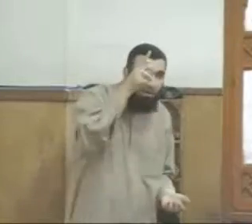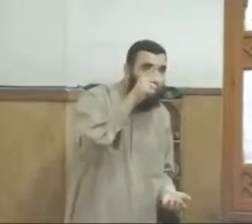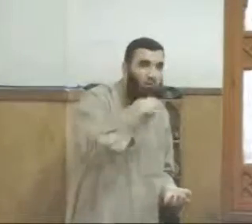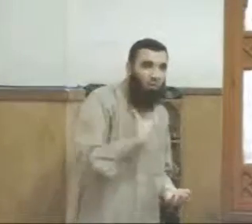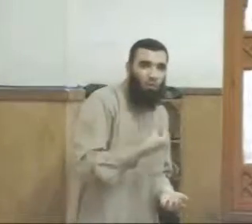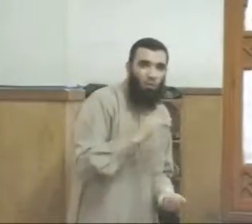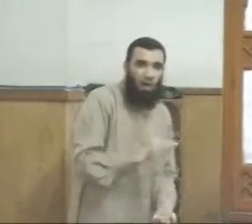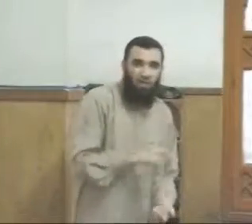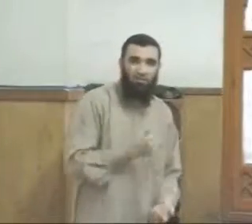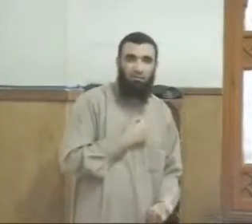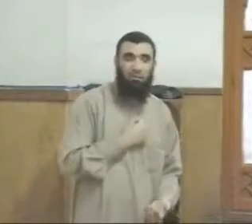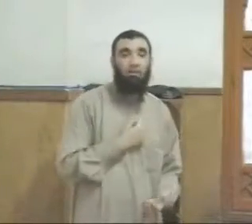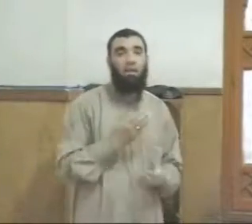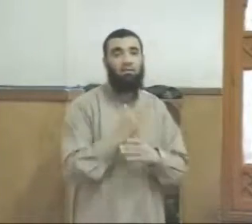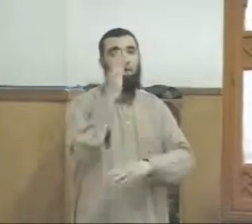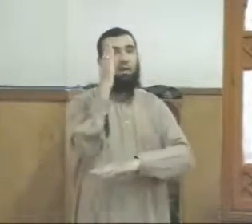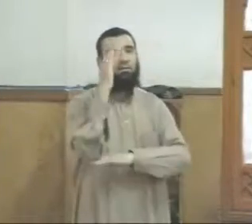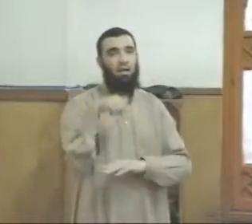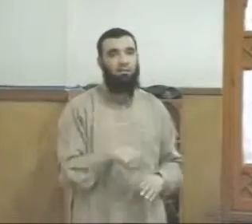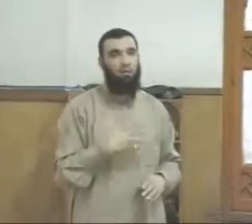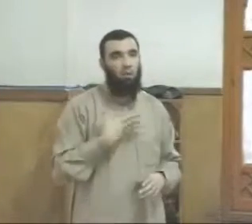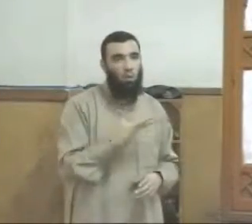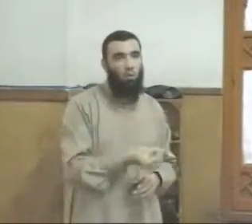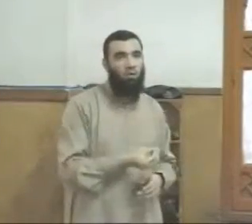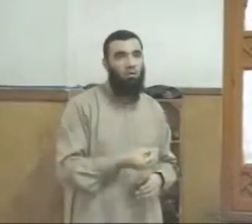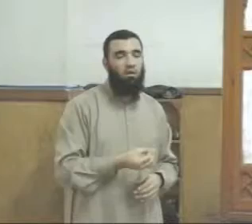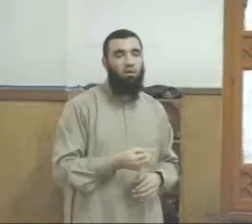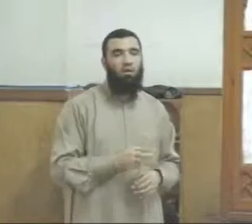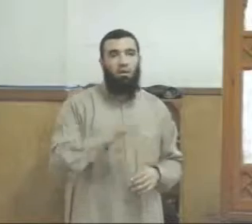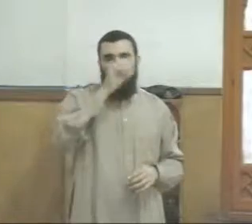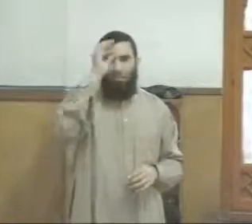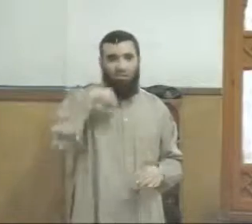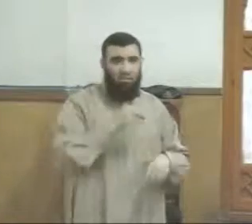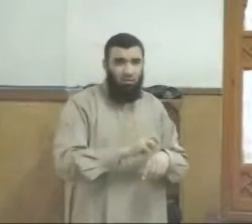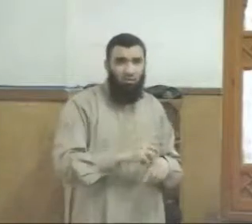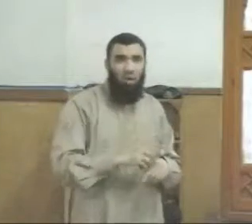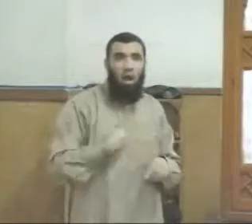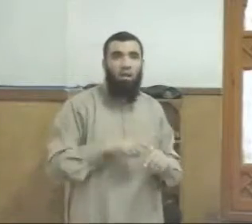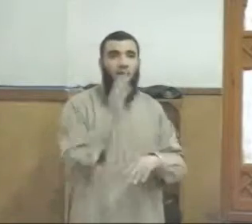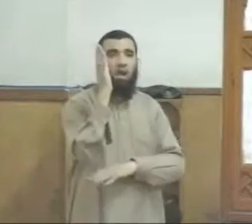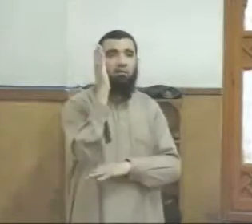ليس له جذور لا سيقان ولا فروع، ومن ثم لا